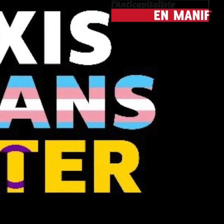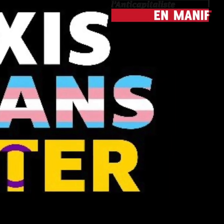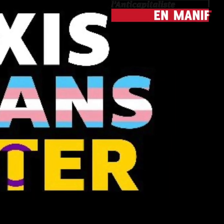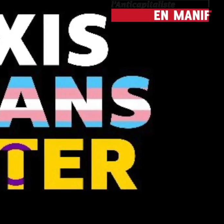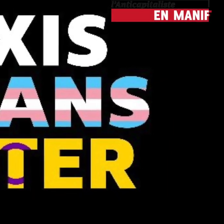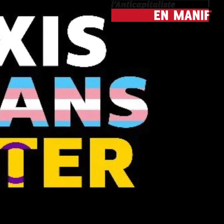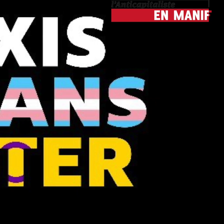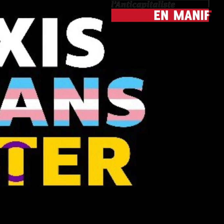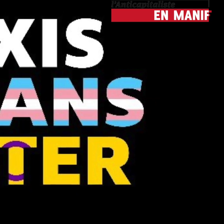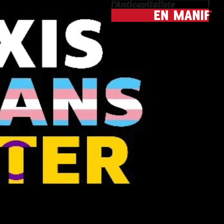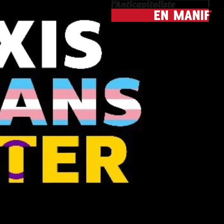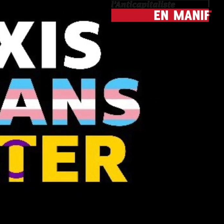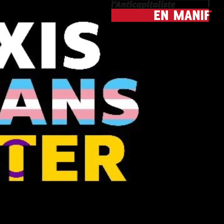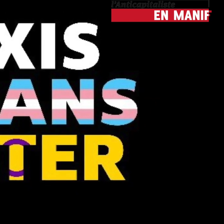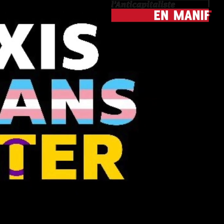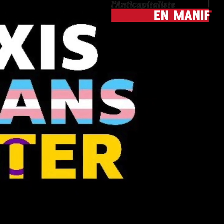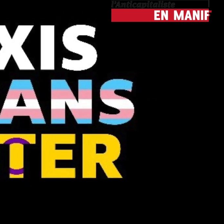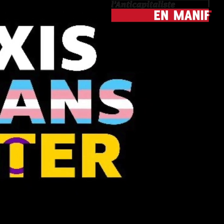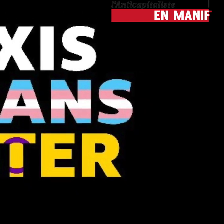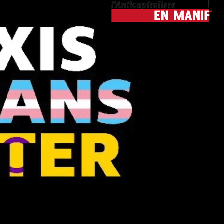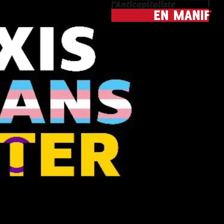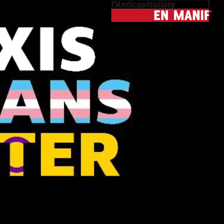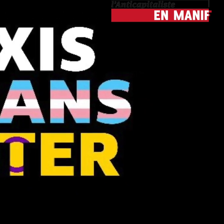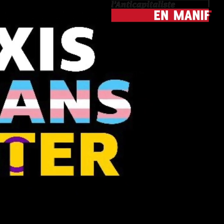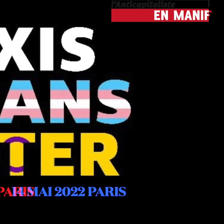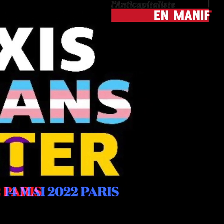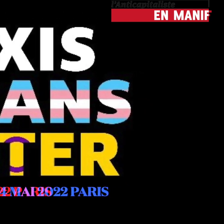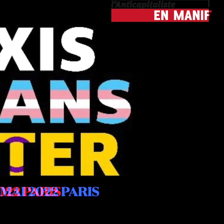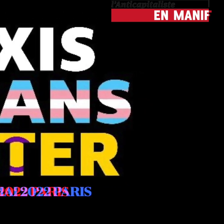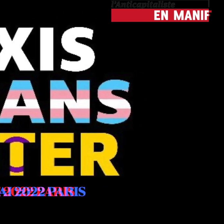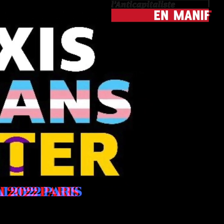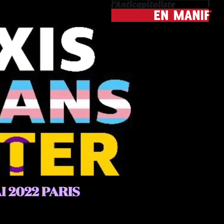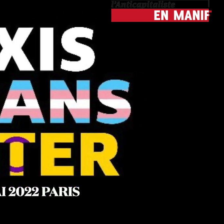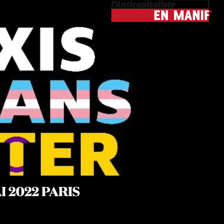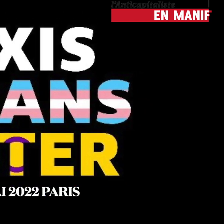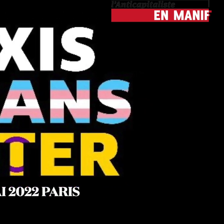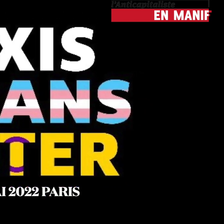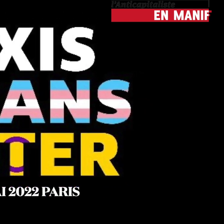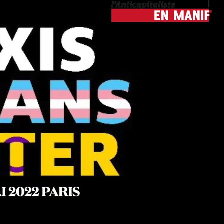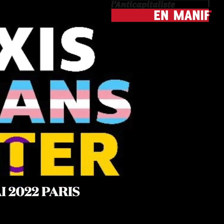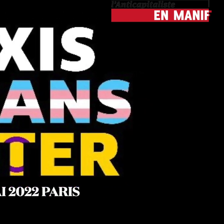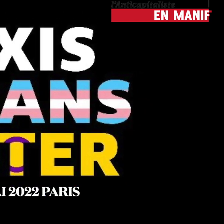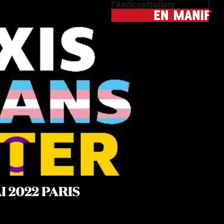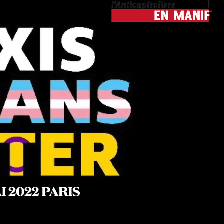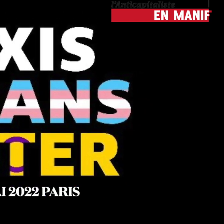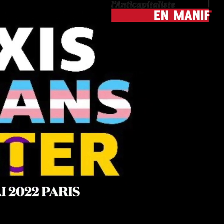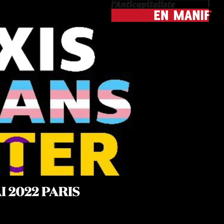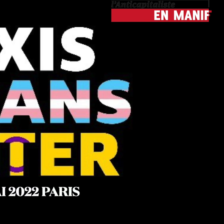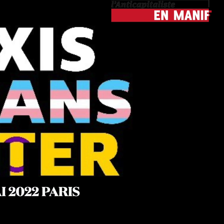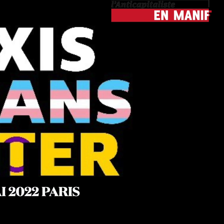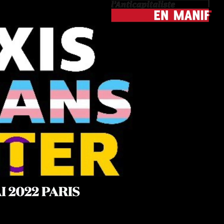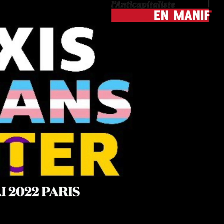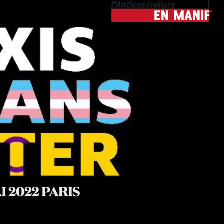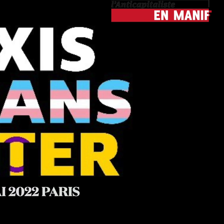qui ose, celle qui espère, celle qui se bat sans armes contre une institution qui est dépassée, l'école.